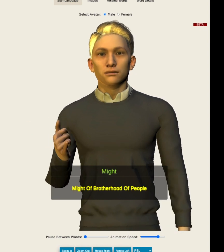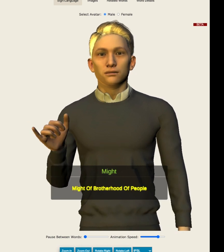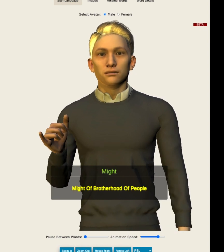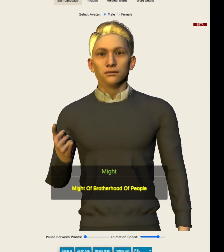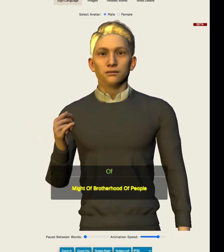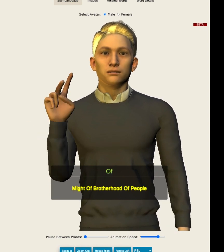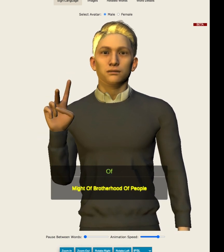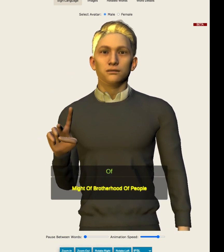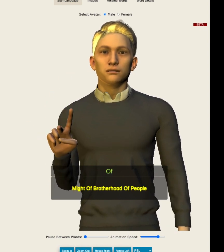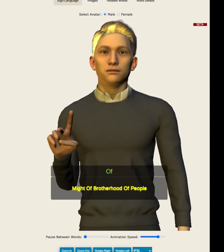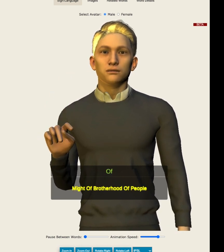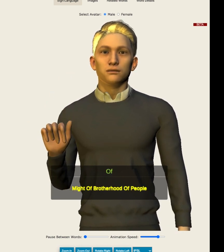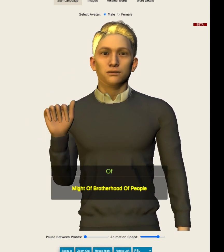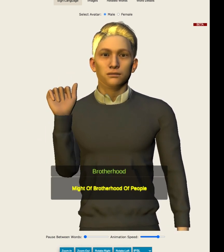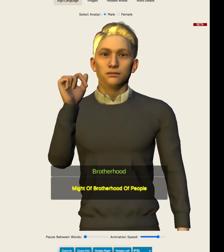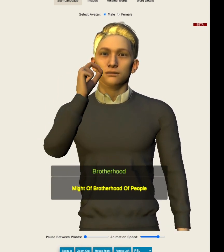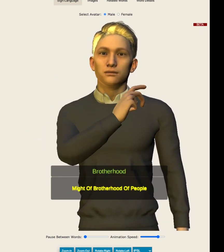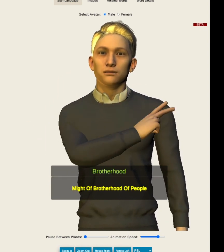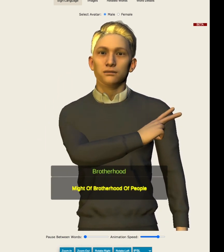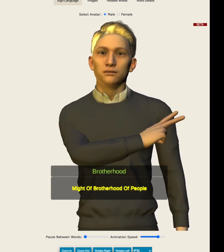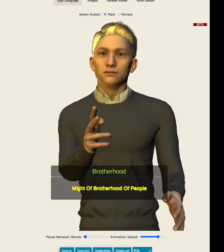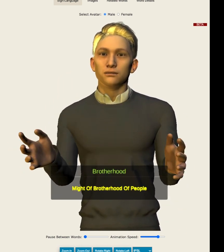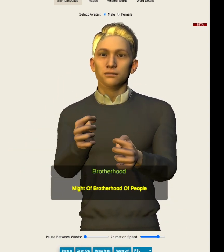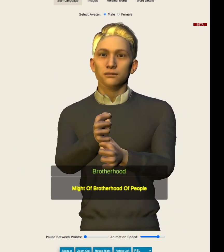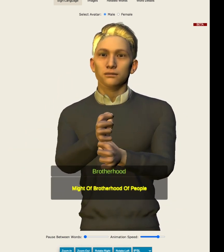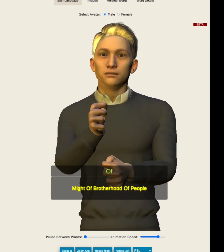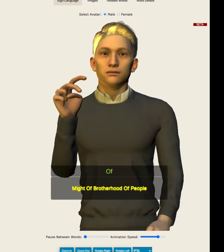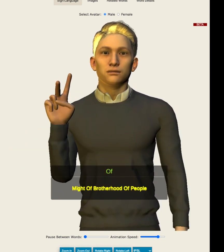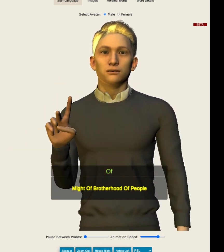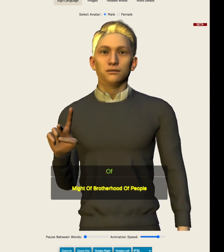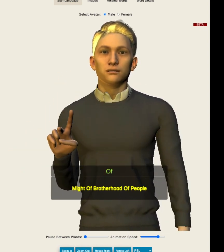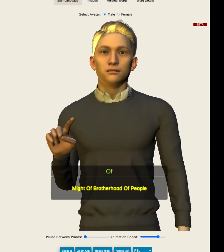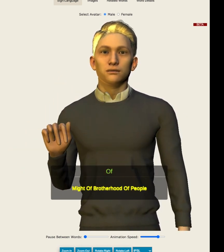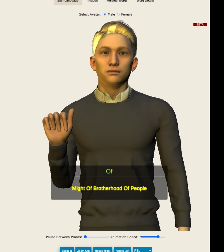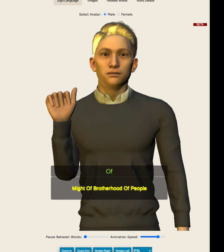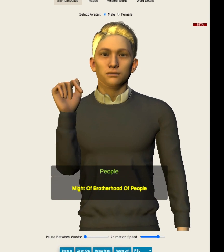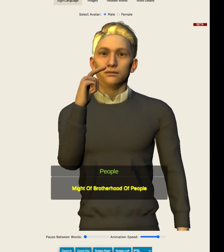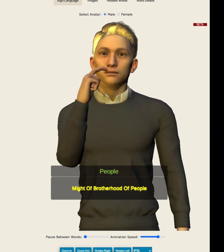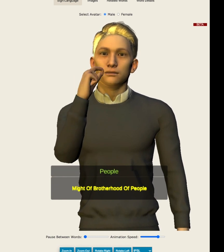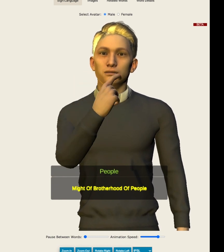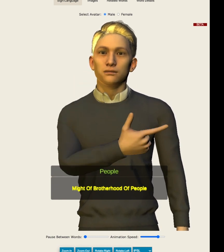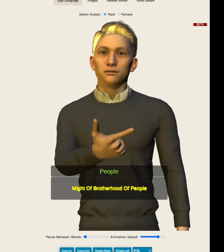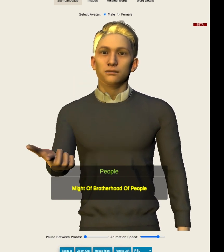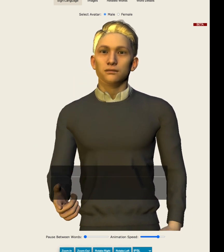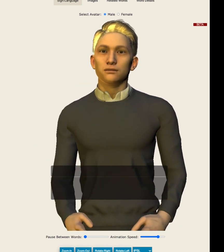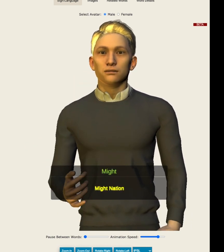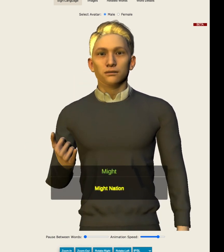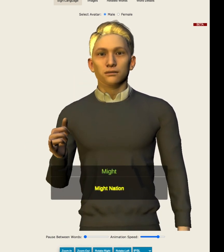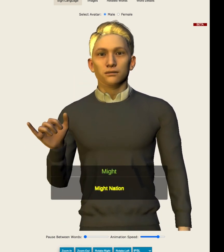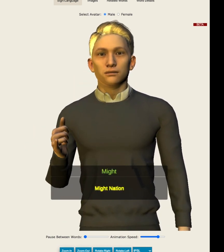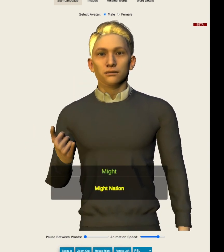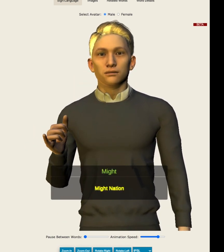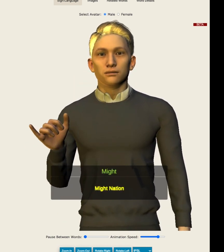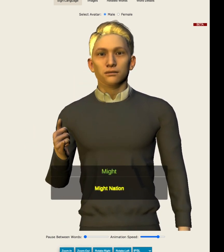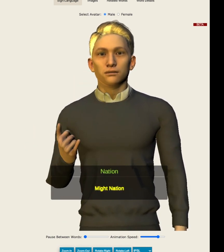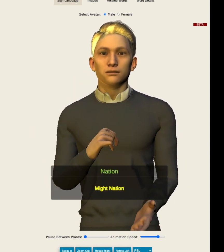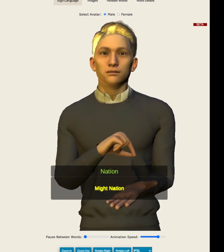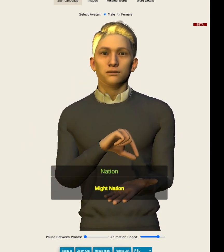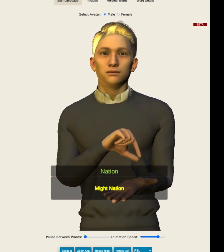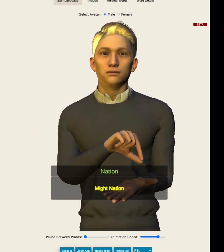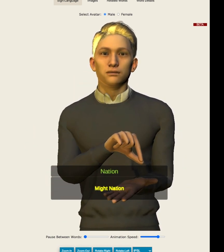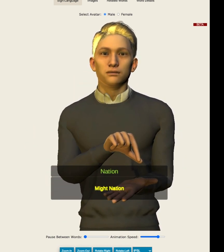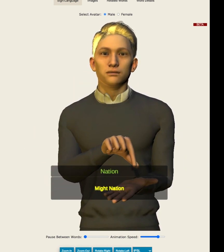شادواد اکثر زمین کا